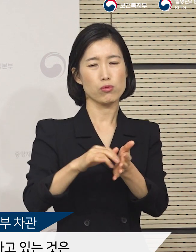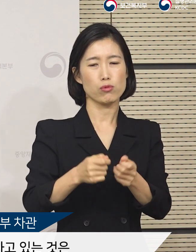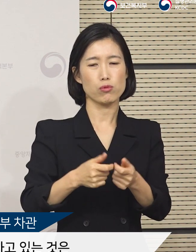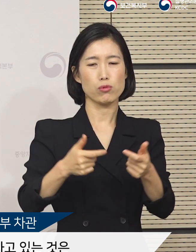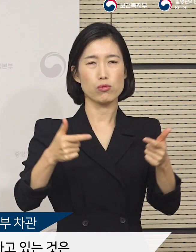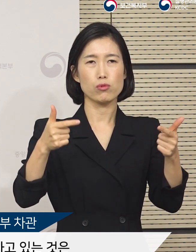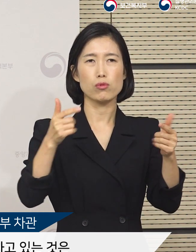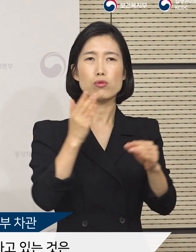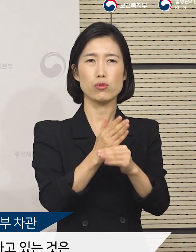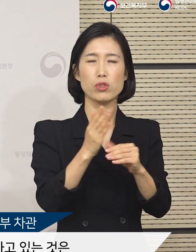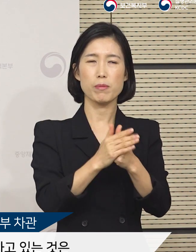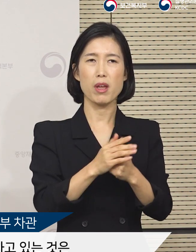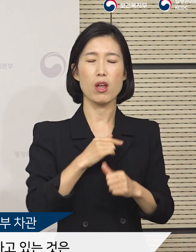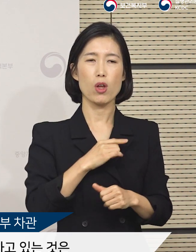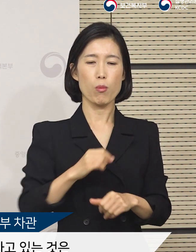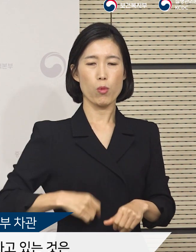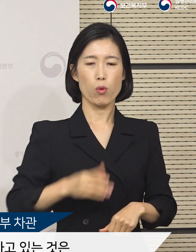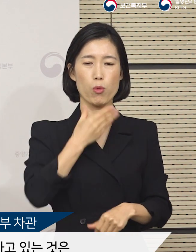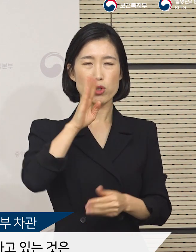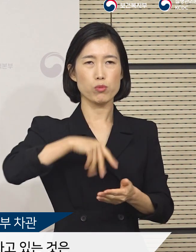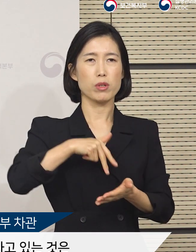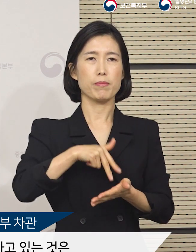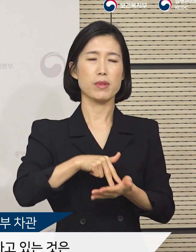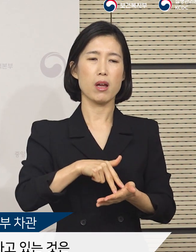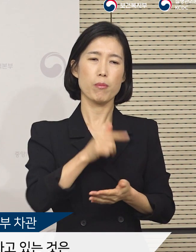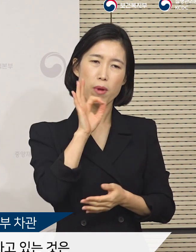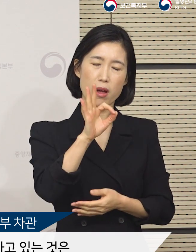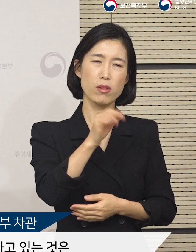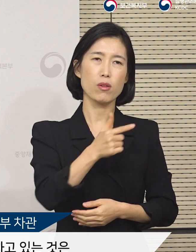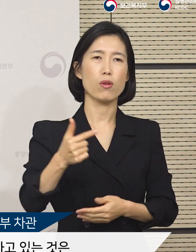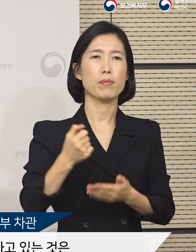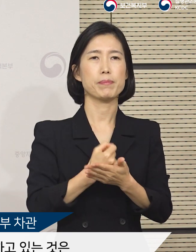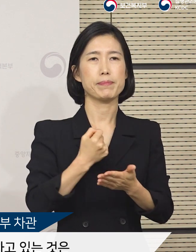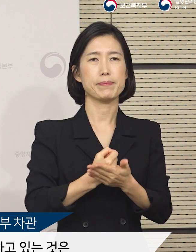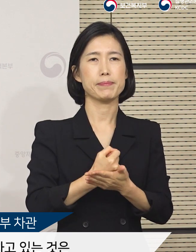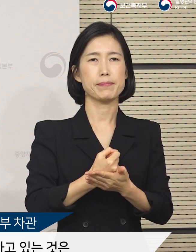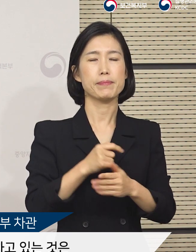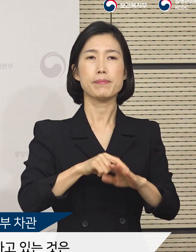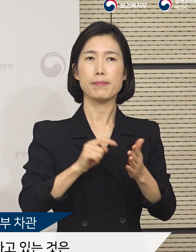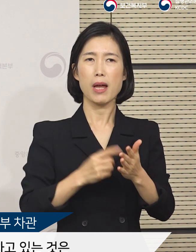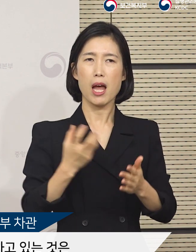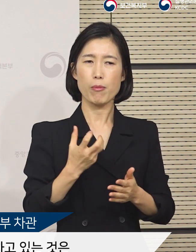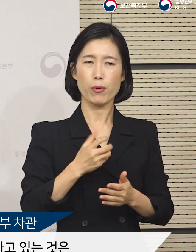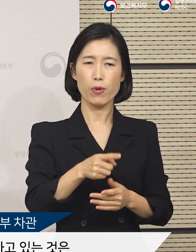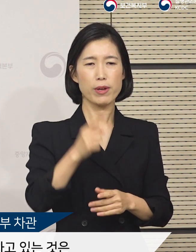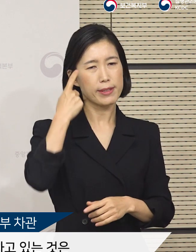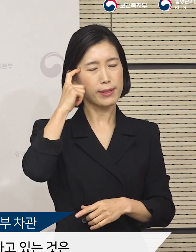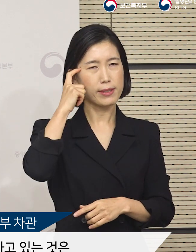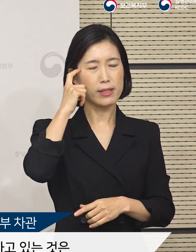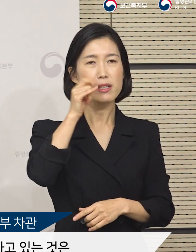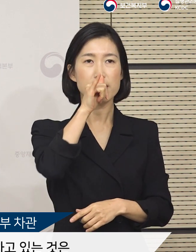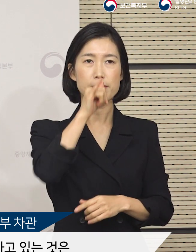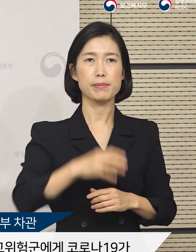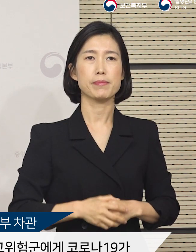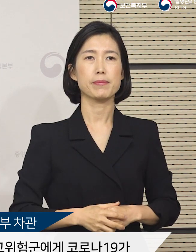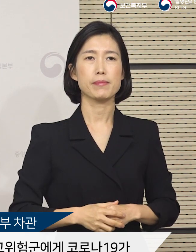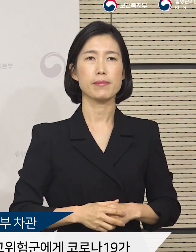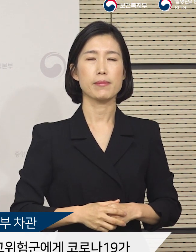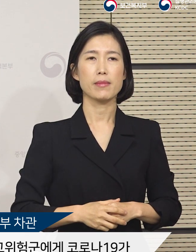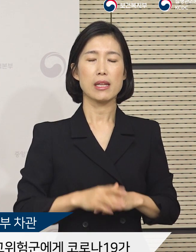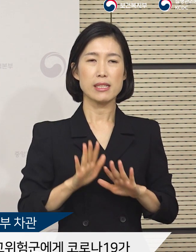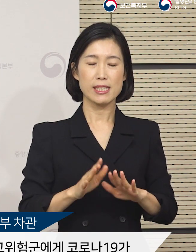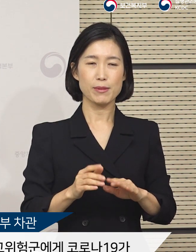것은 보건당국으로서 매우 가슴 아프고 주목해야 할 대목입니다.